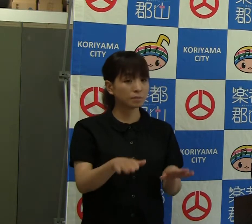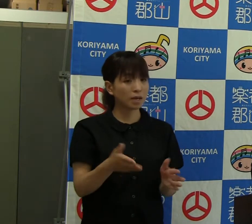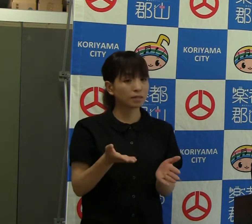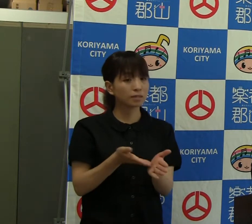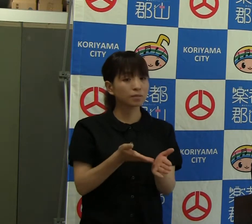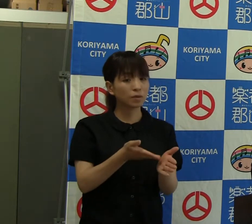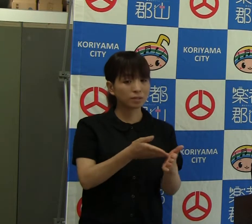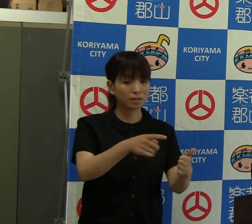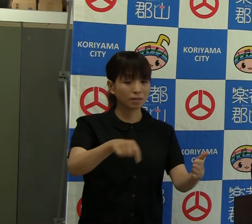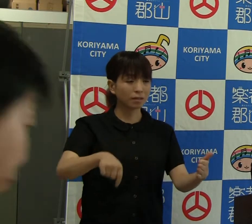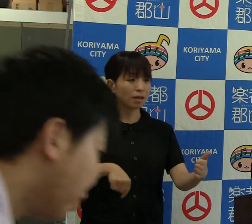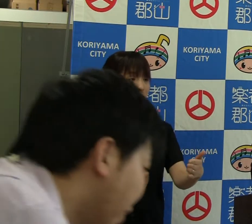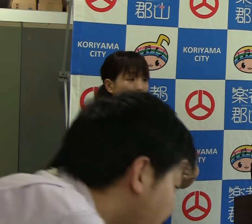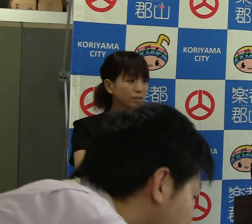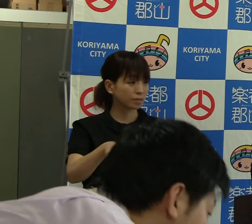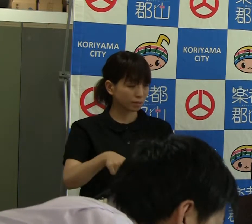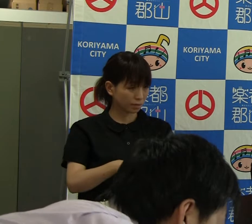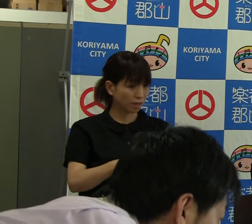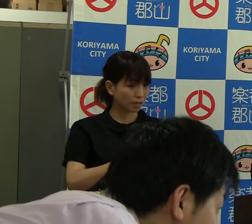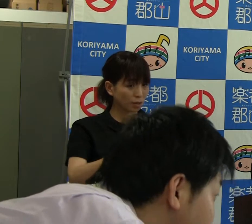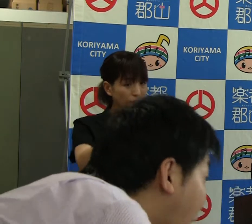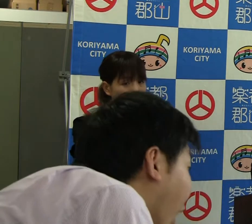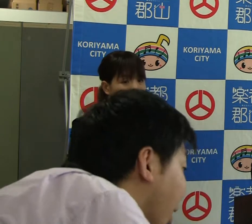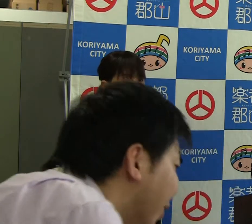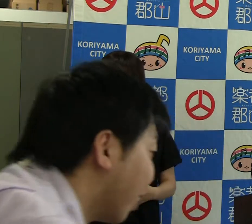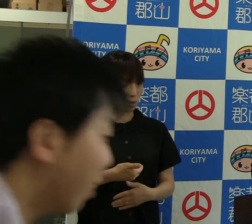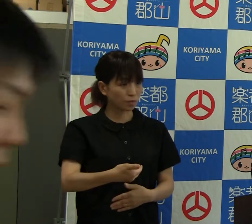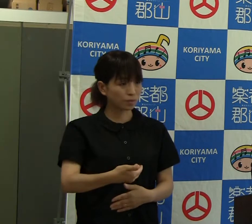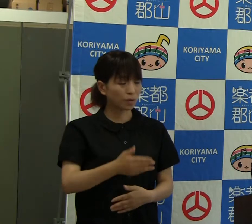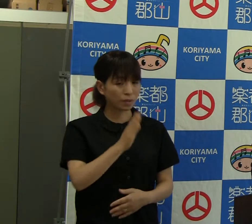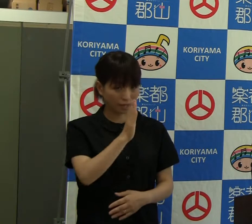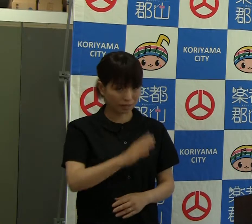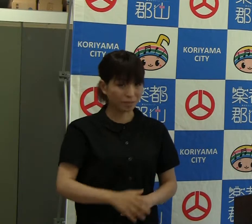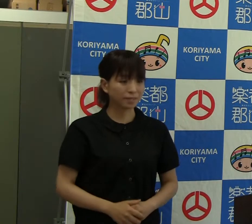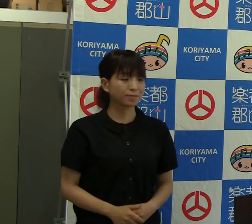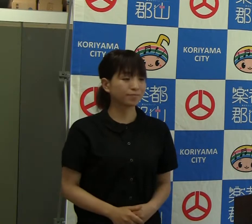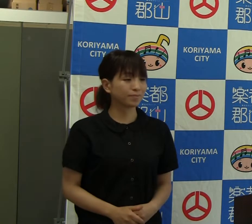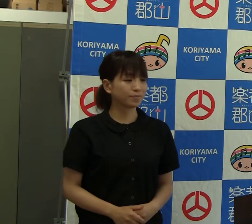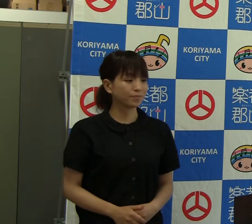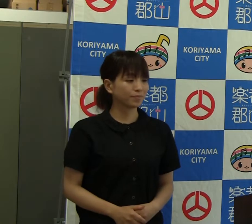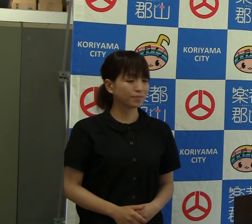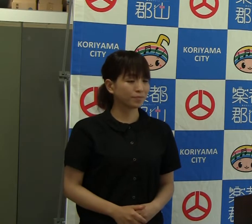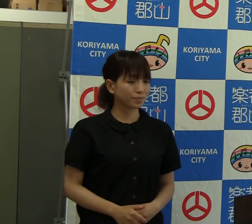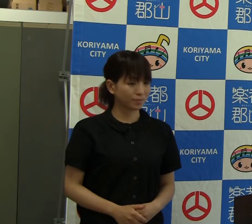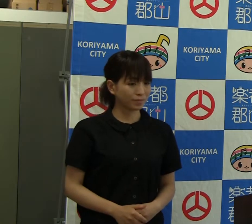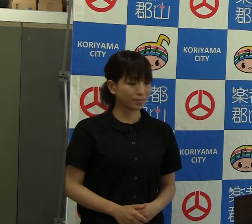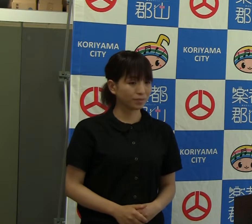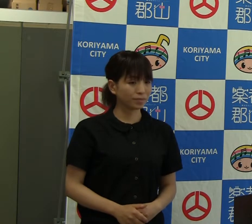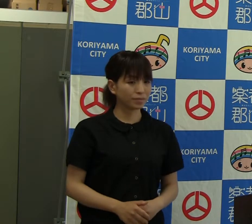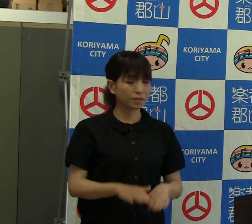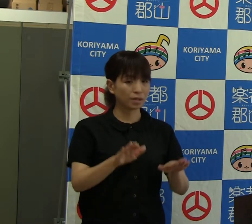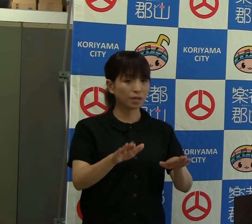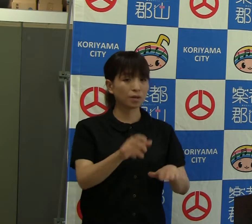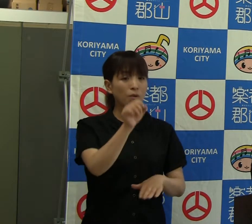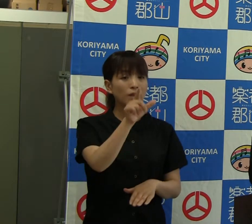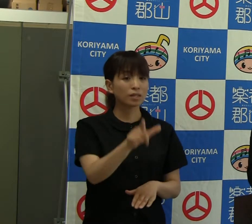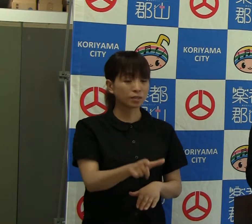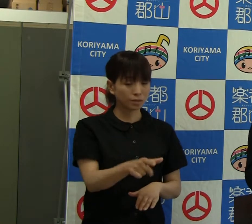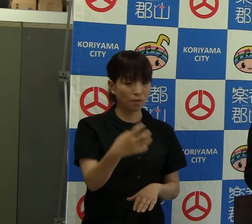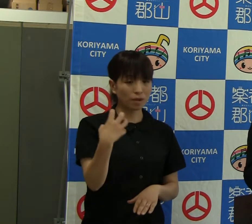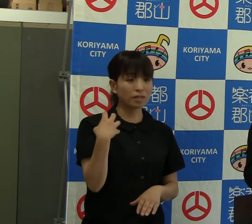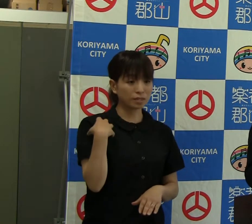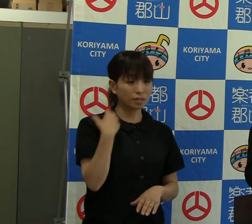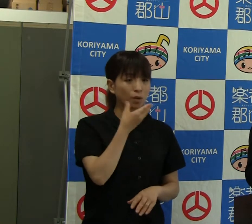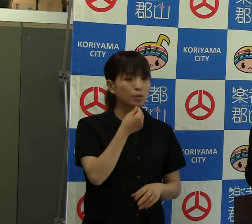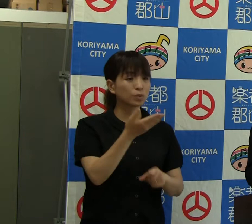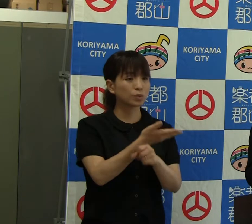ただいた質問項目について質問をお受けしたいと思います。それでは今月の管理者であります福